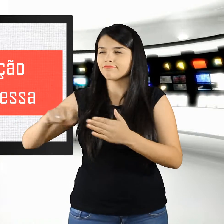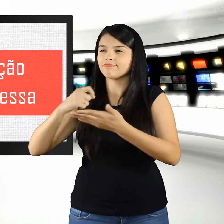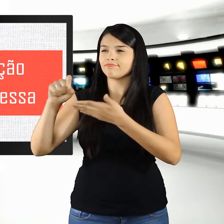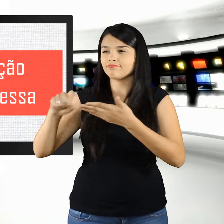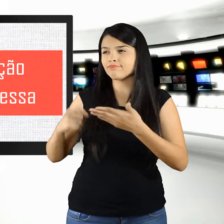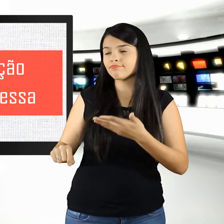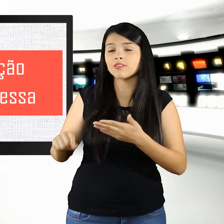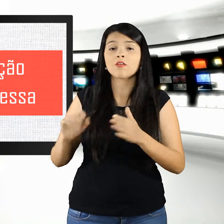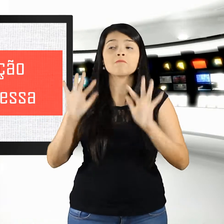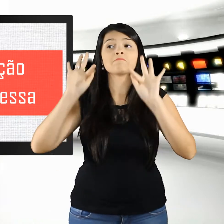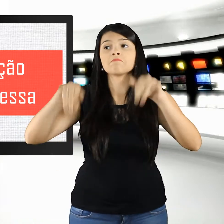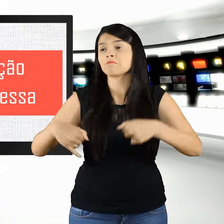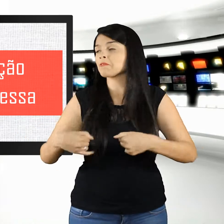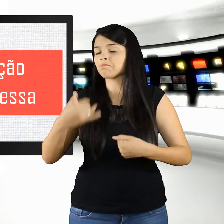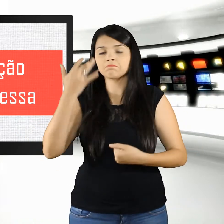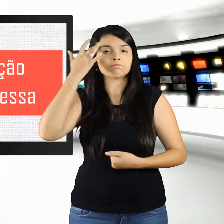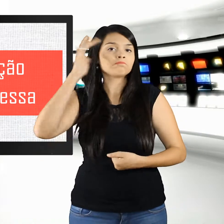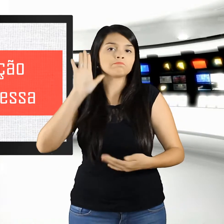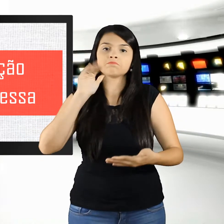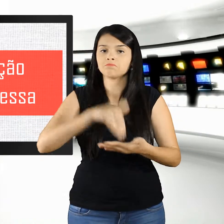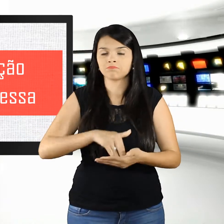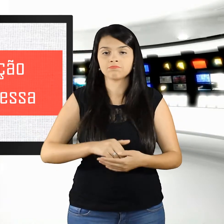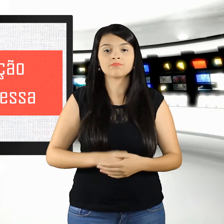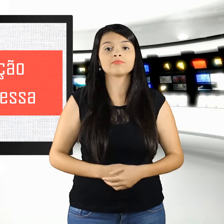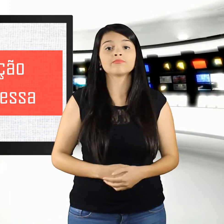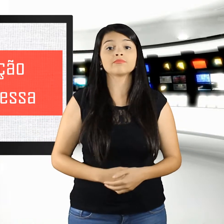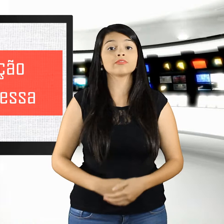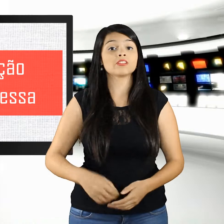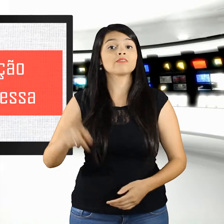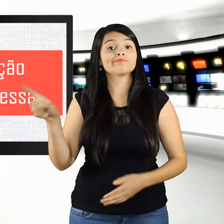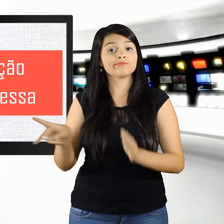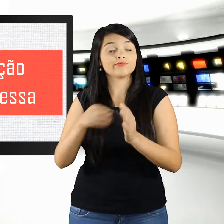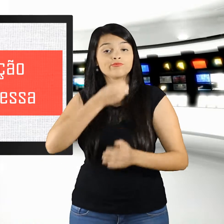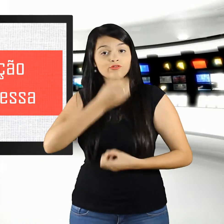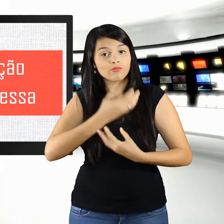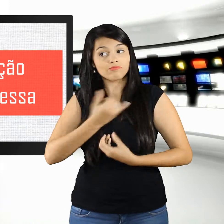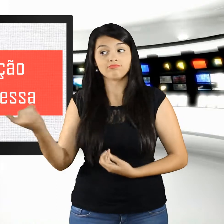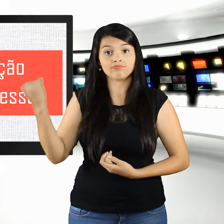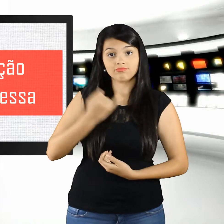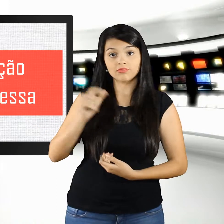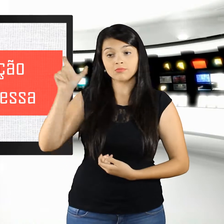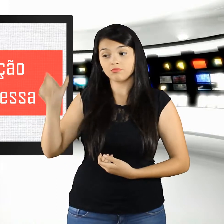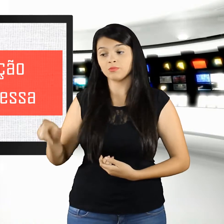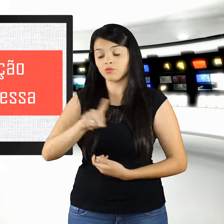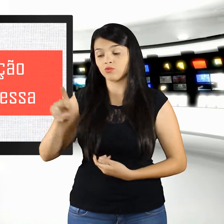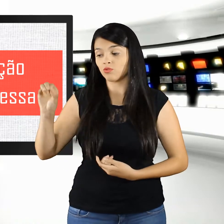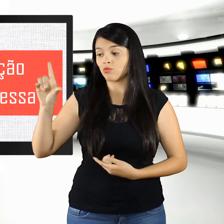há previsão de data para conclusões finais, segundo informações do professor Olinto Furtado, da Comissão Permanente